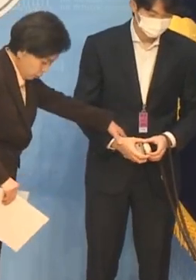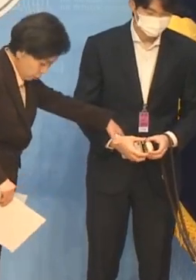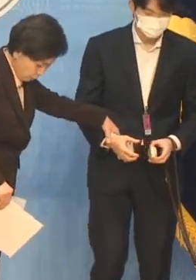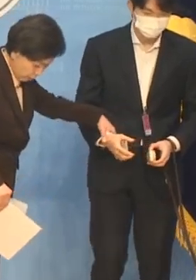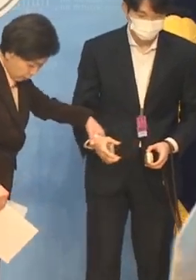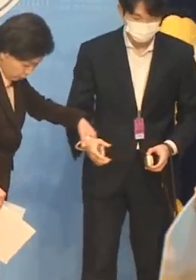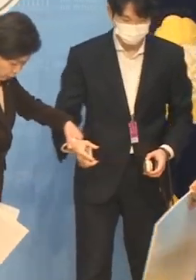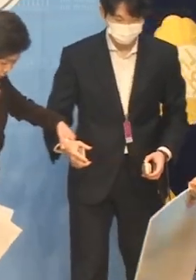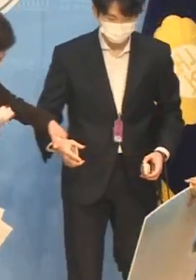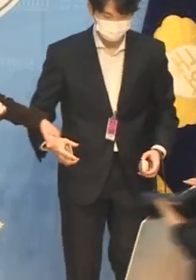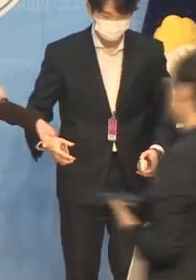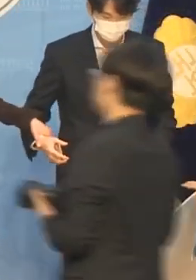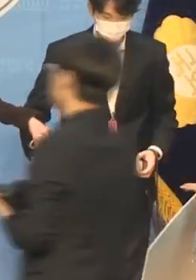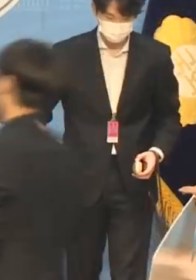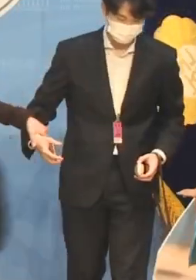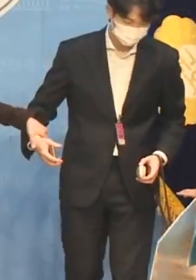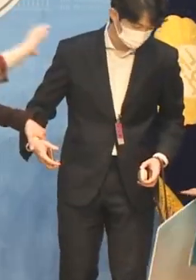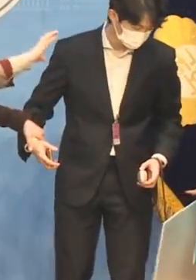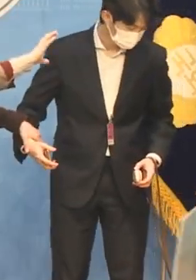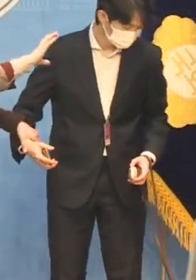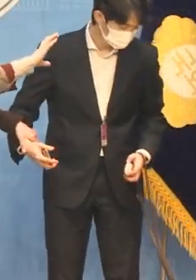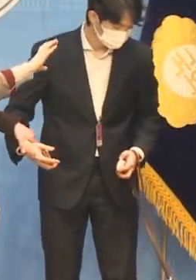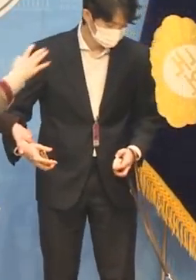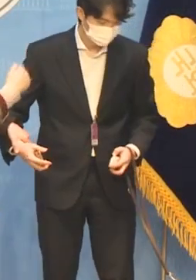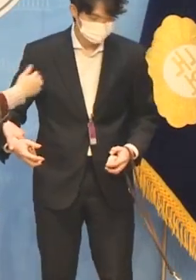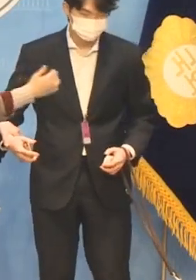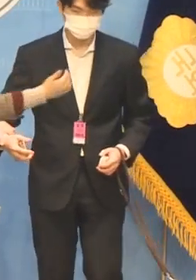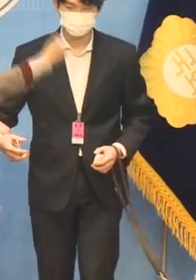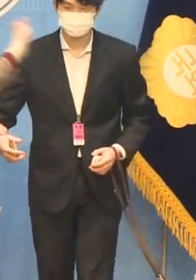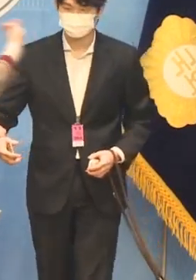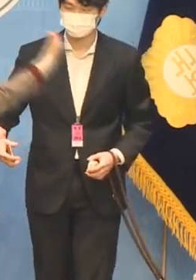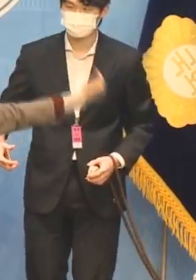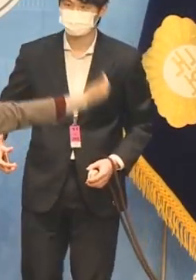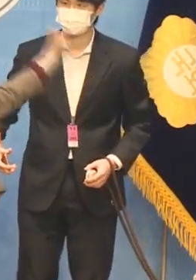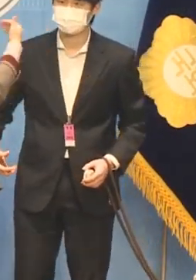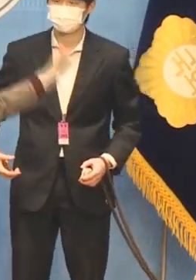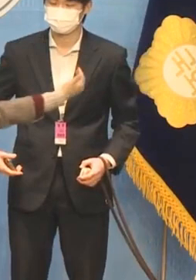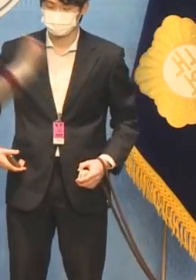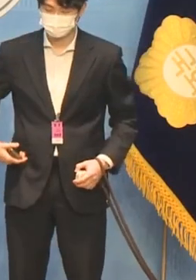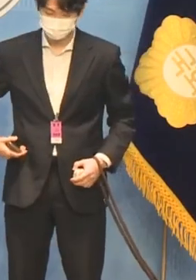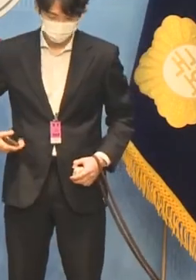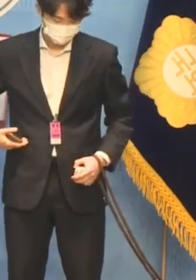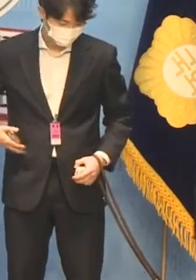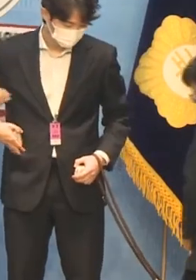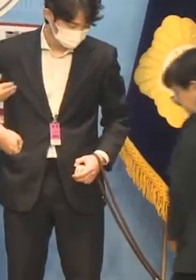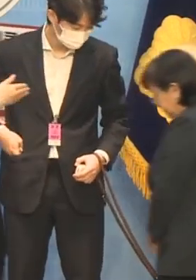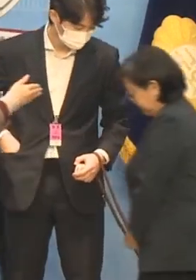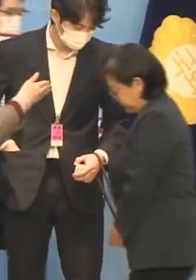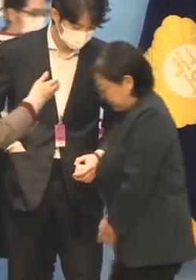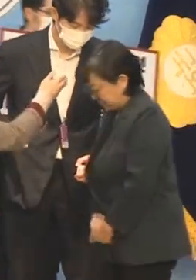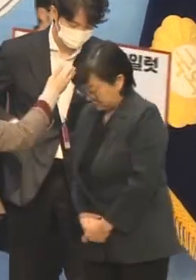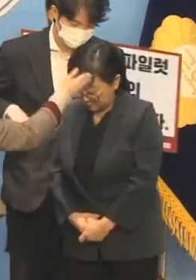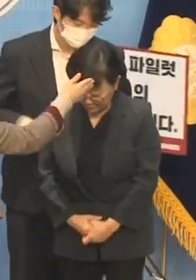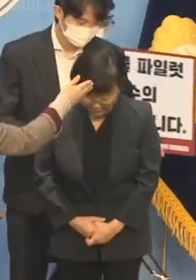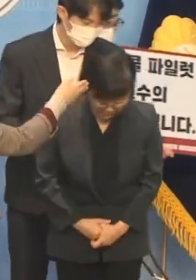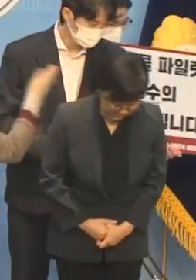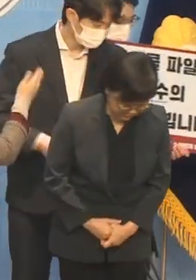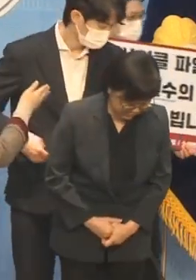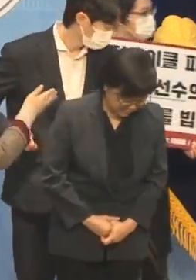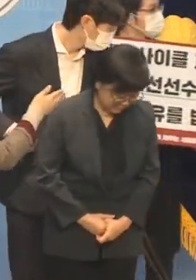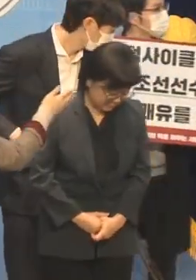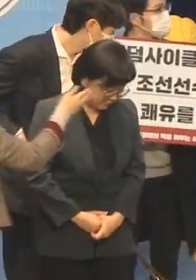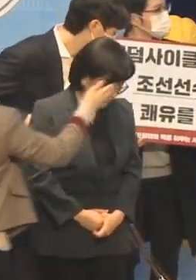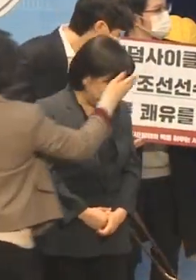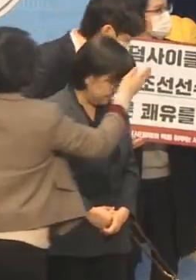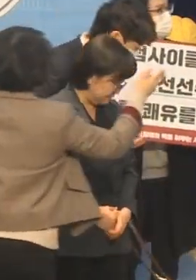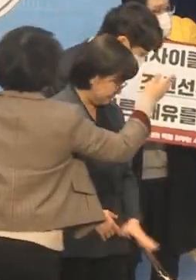쓰셔야 돼요. 세 분이 여기 붙어있고 뒤에 판넬 쫙 들을 거거든요. 그 뒤로 판넬을 들어주세요. 네. 제일 중요한 문구가 뭐예요? 판넬 중에 제일 중요한